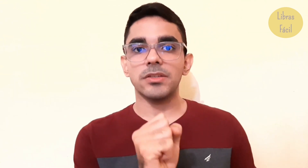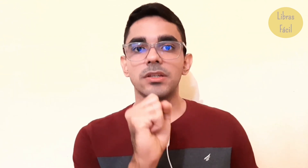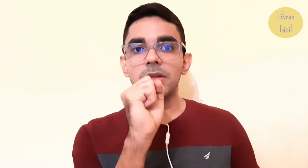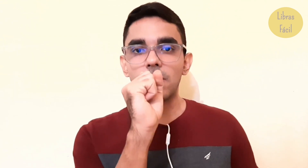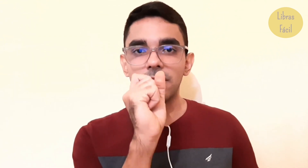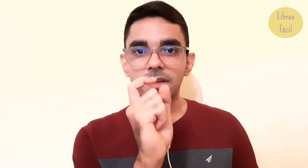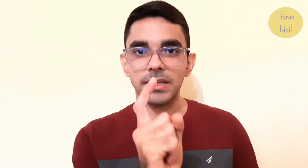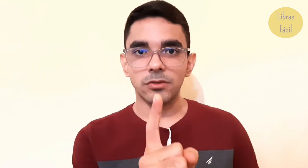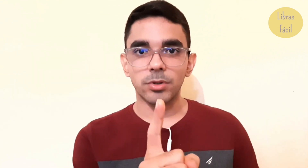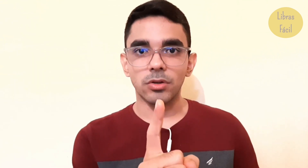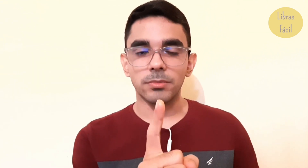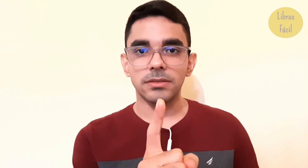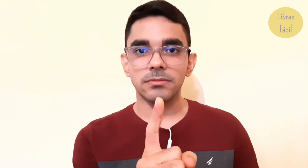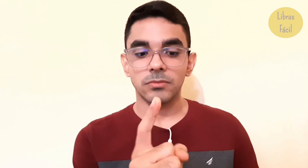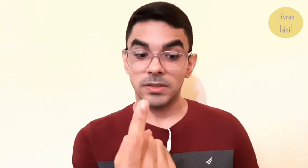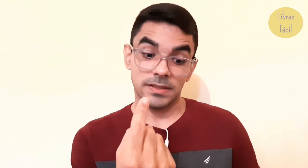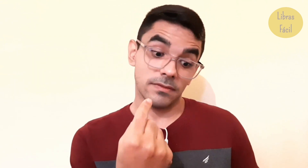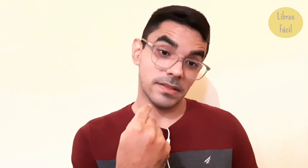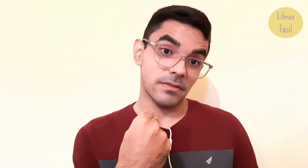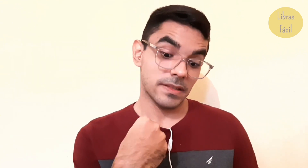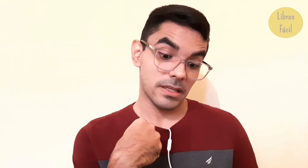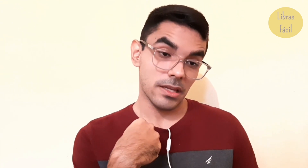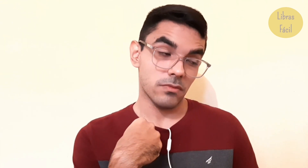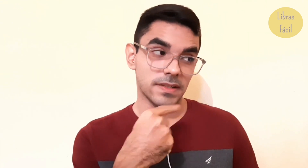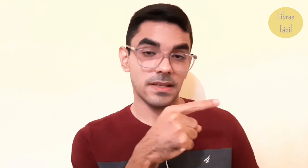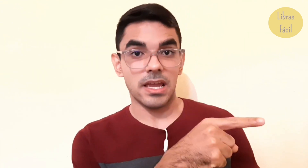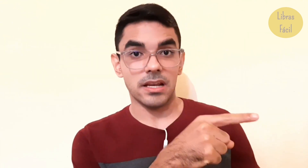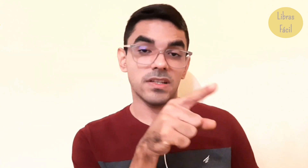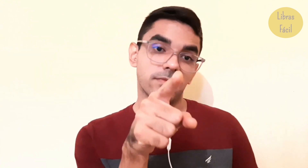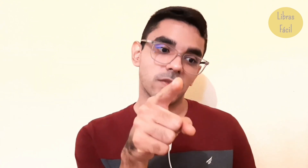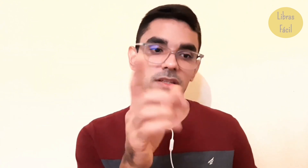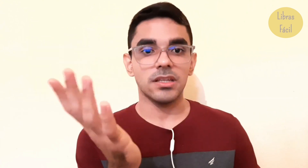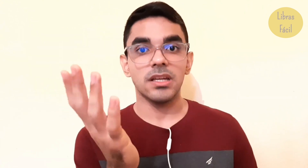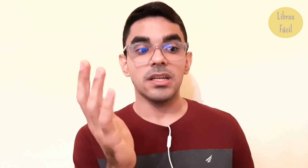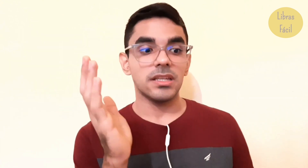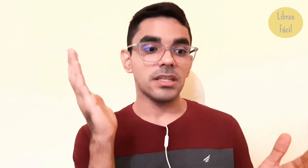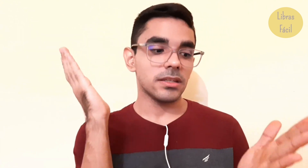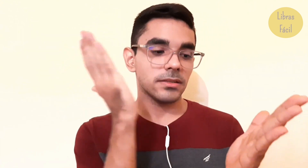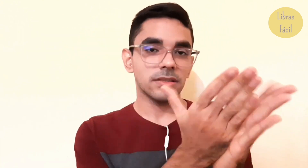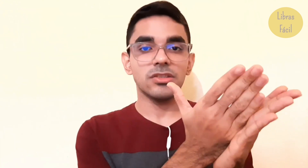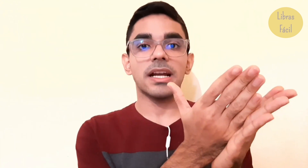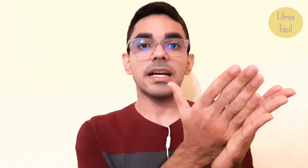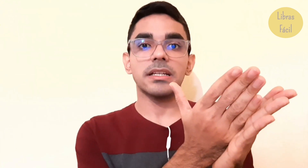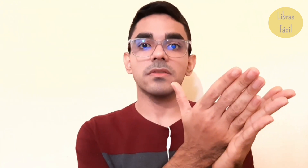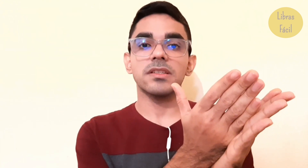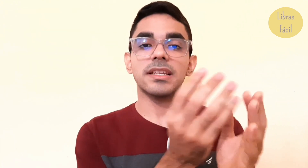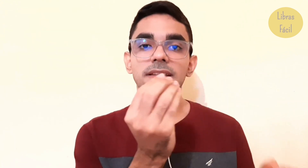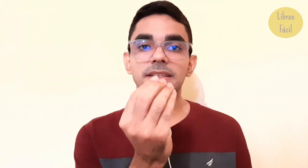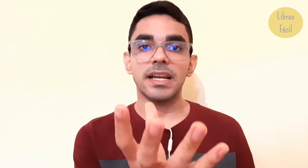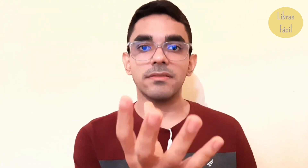com a referência do pronome, que vai ser eu, vai ser ela, vai ser você, e de cara você já descreve o